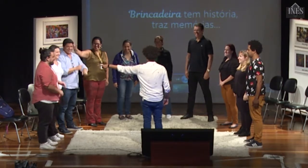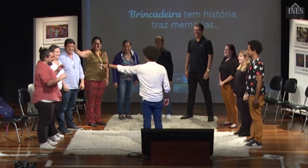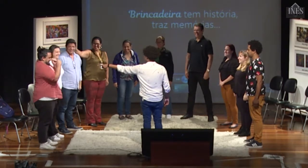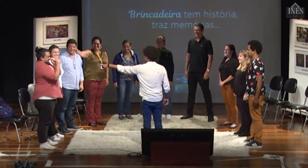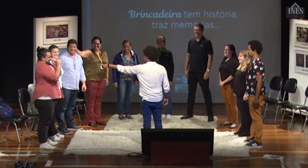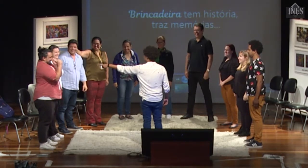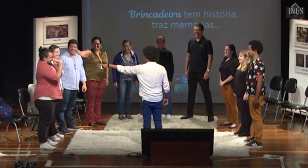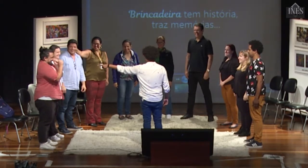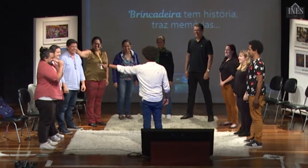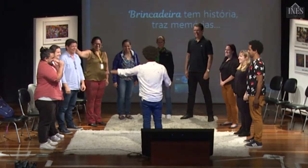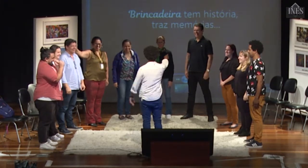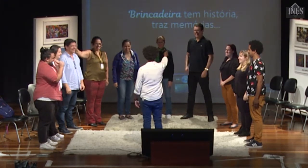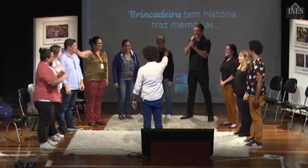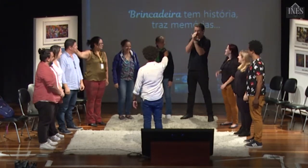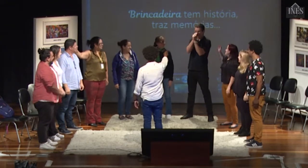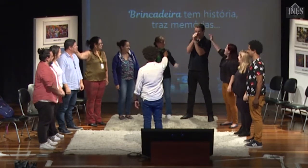Você. Você.